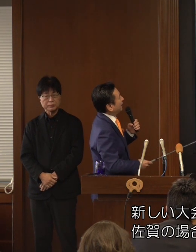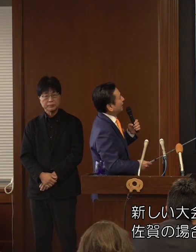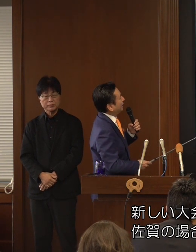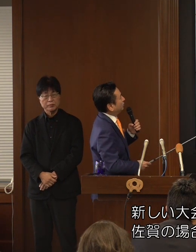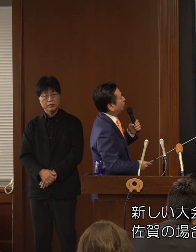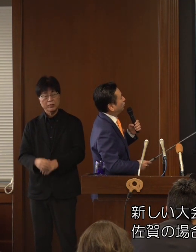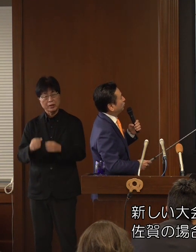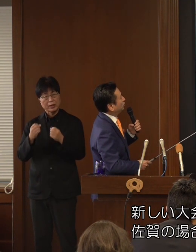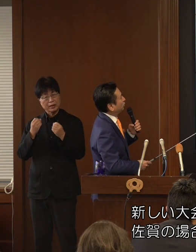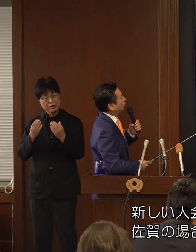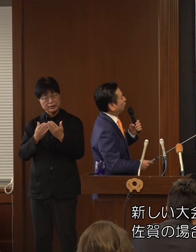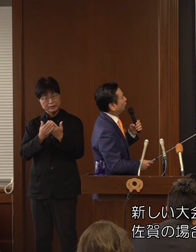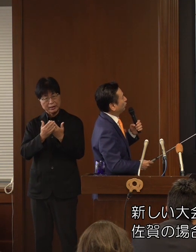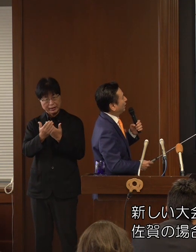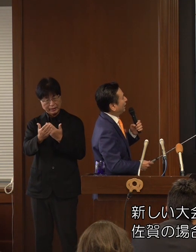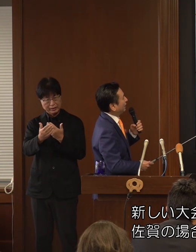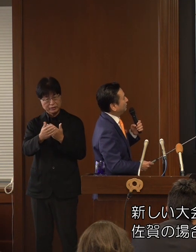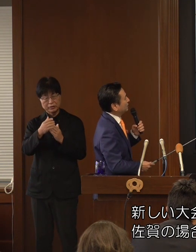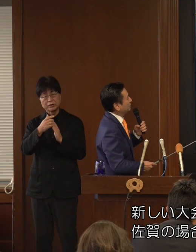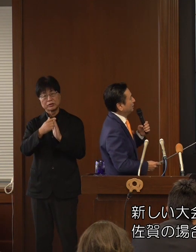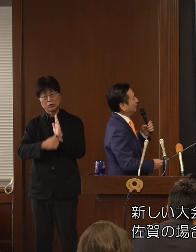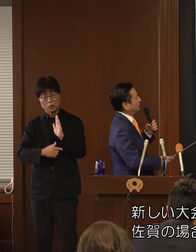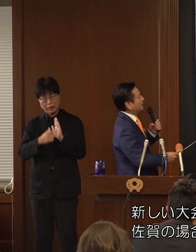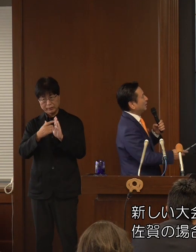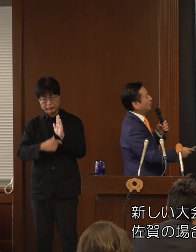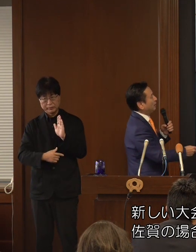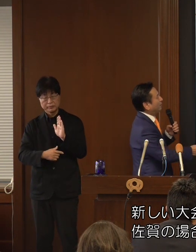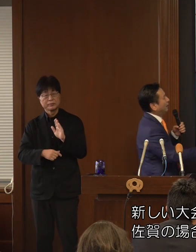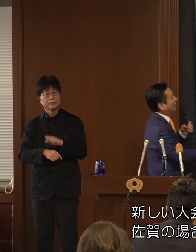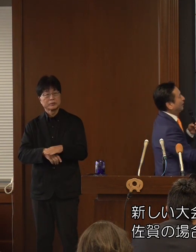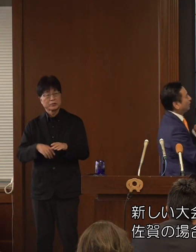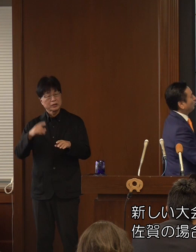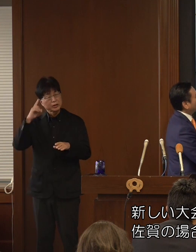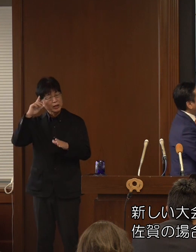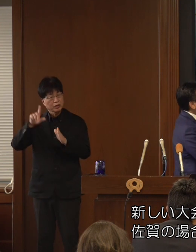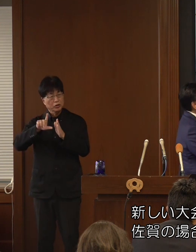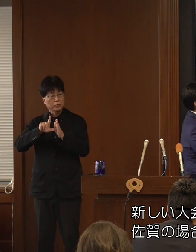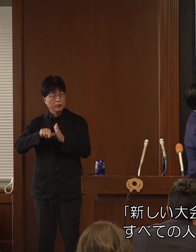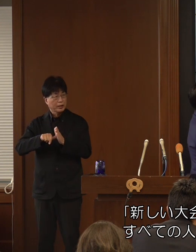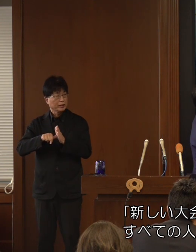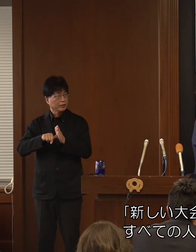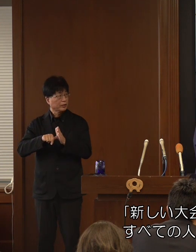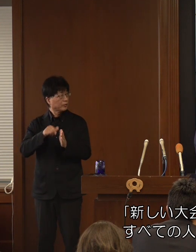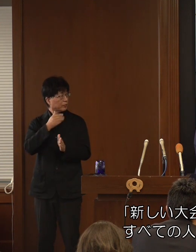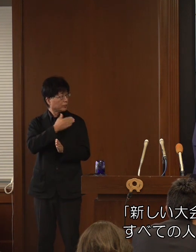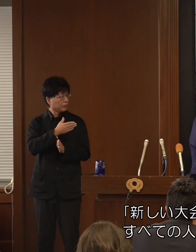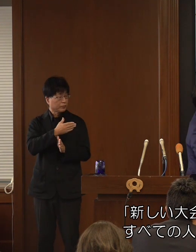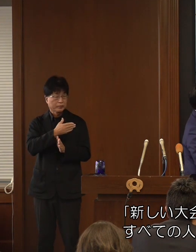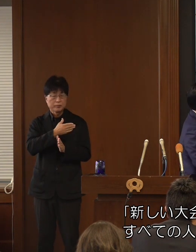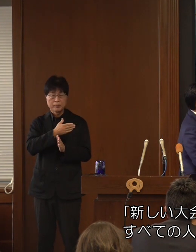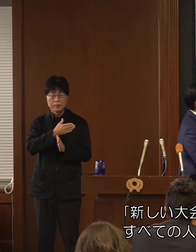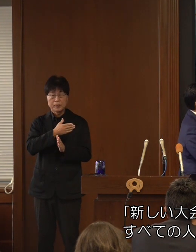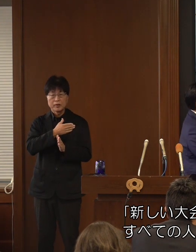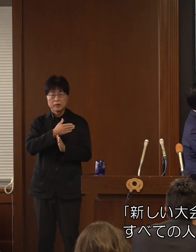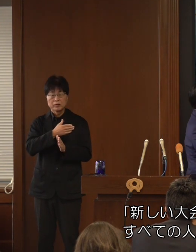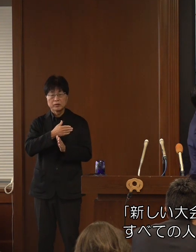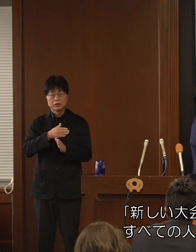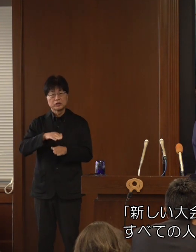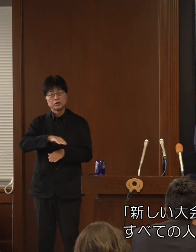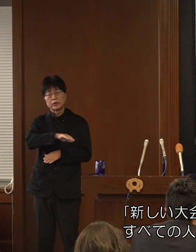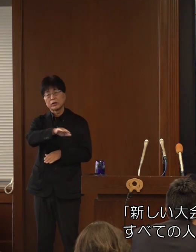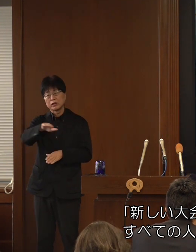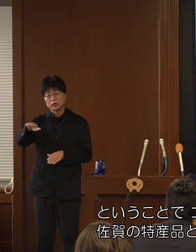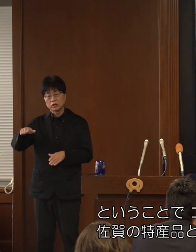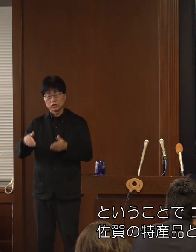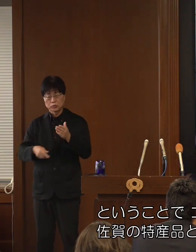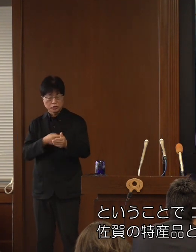新しい大会ということであります。佐賀の場合はこういった新しい大会、すべての人にスポーツの力